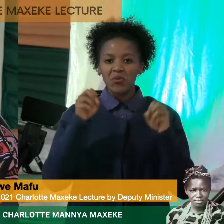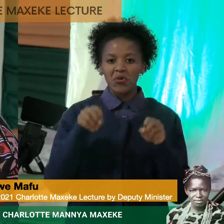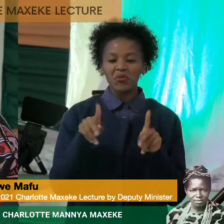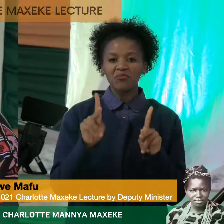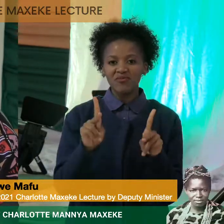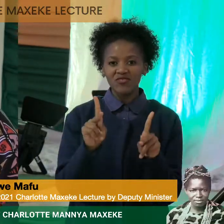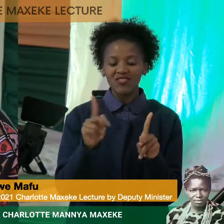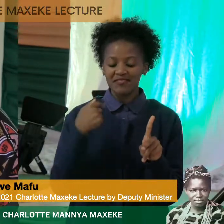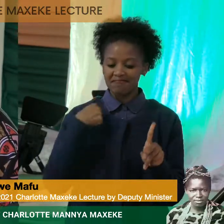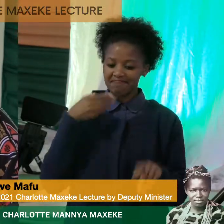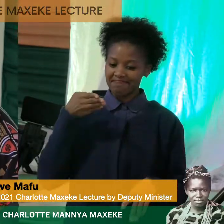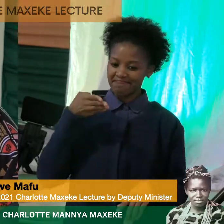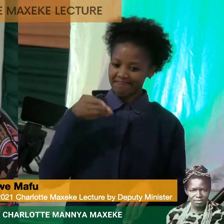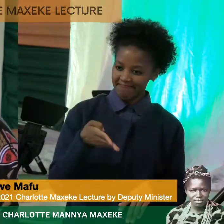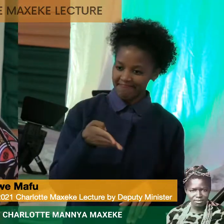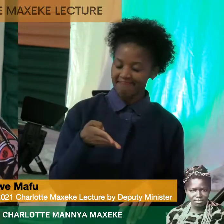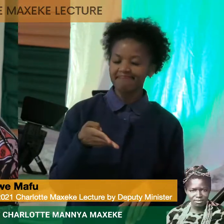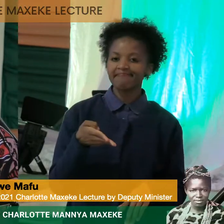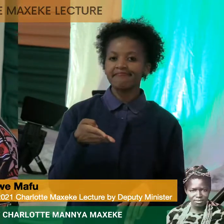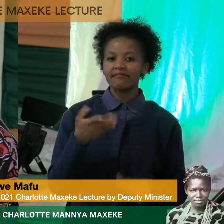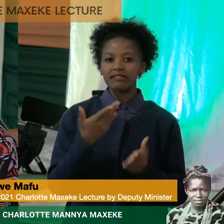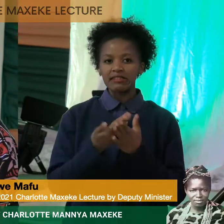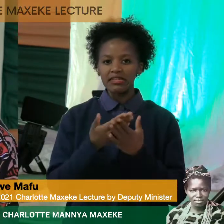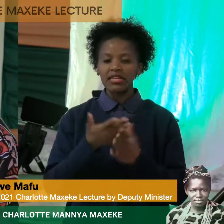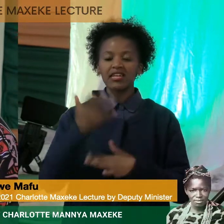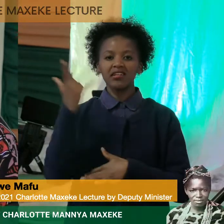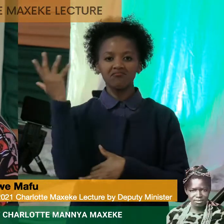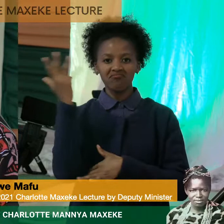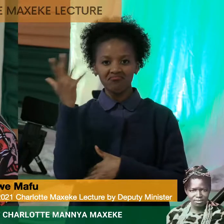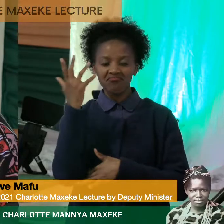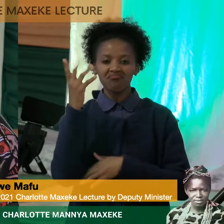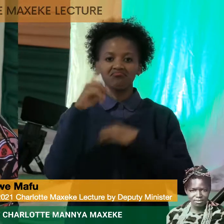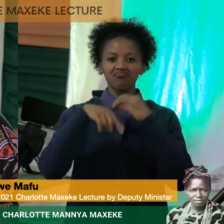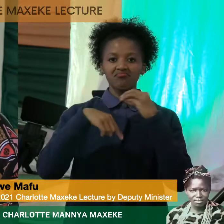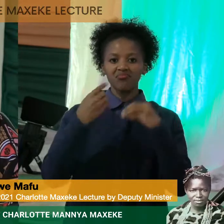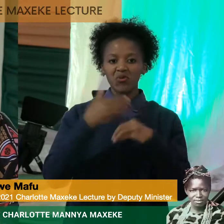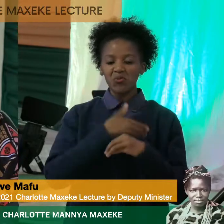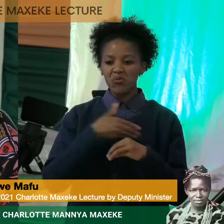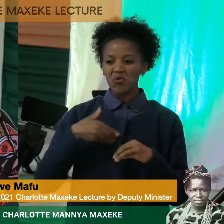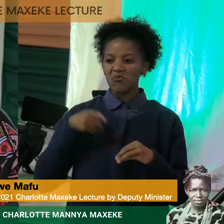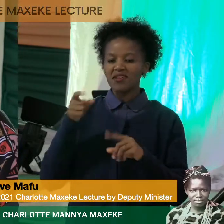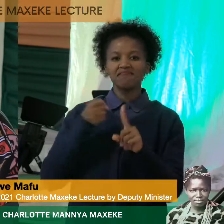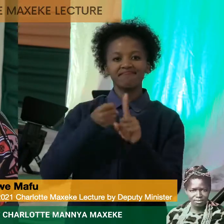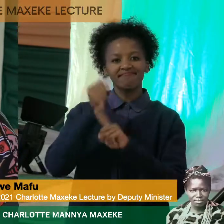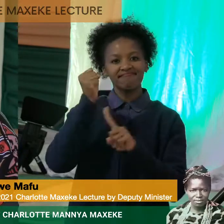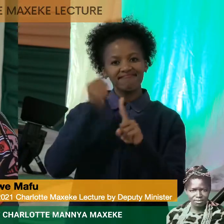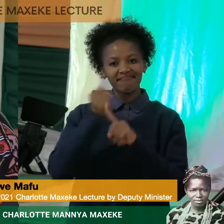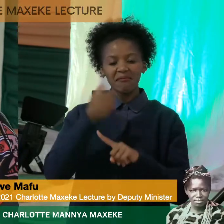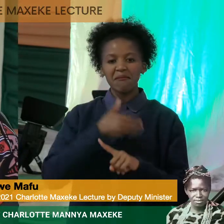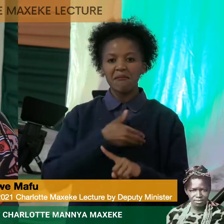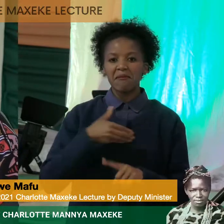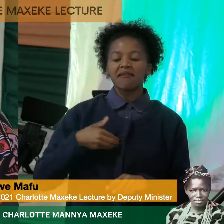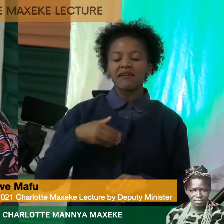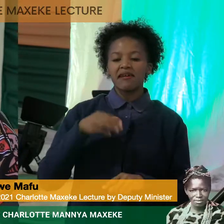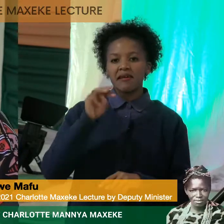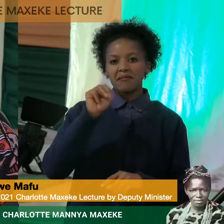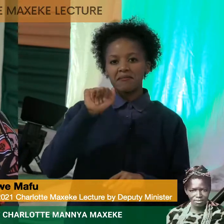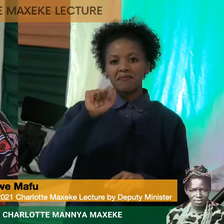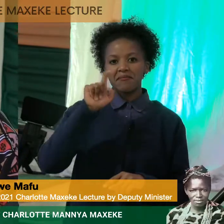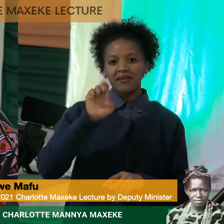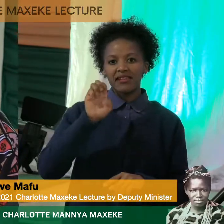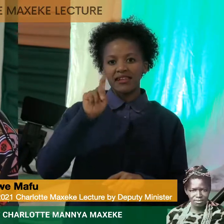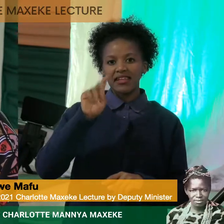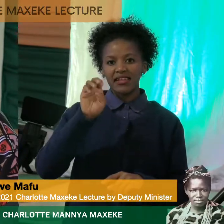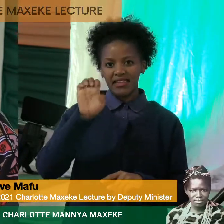ndibe lapha nam ndihlomle ndithethe ngeli qhawekazi umama uCharlotte Maxeke